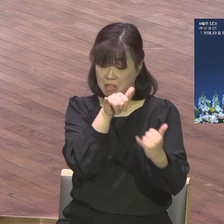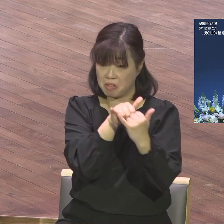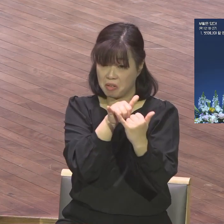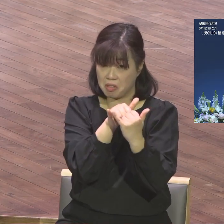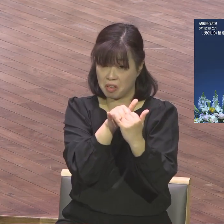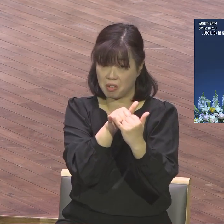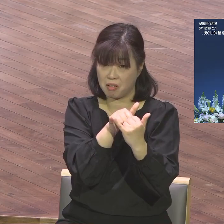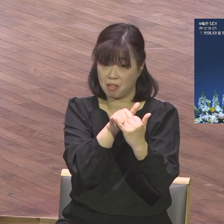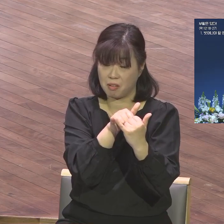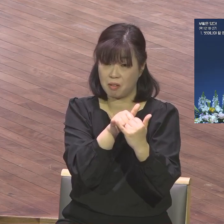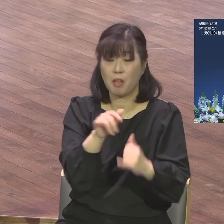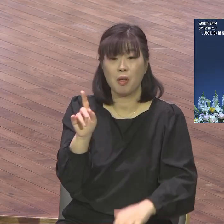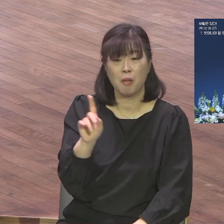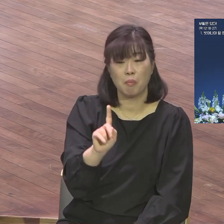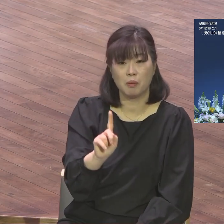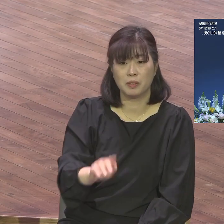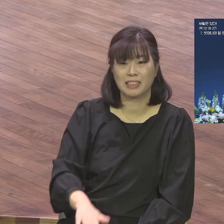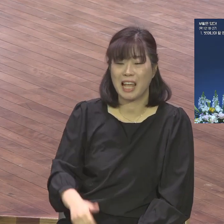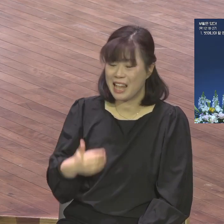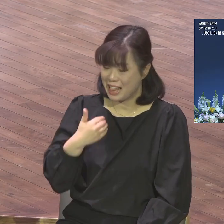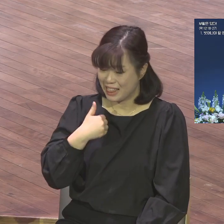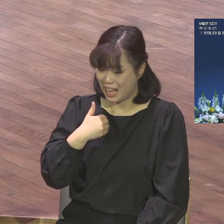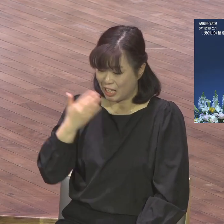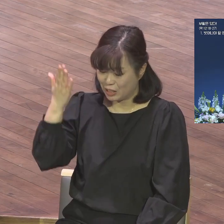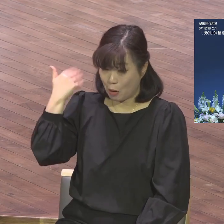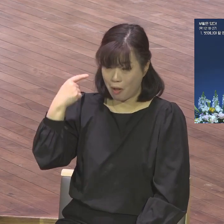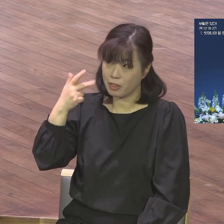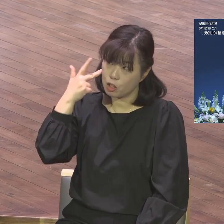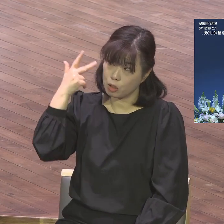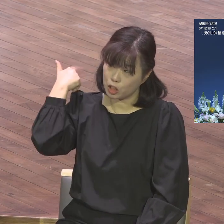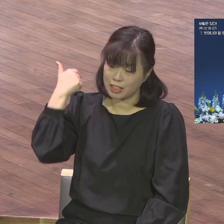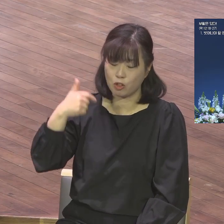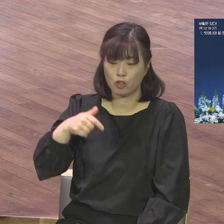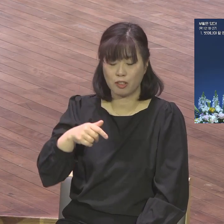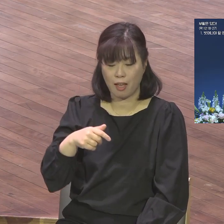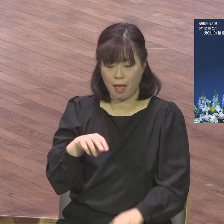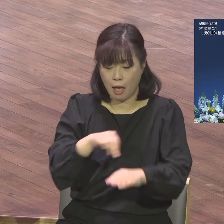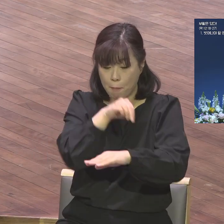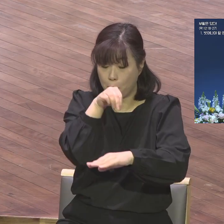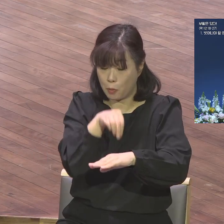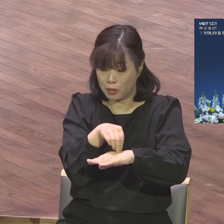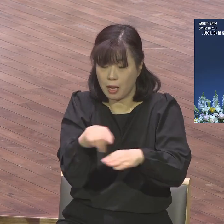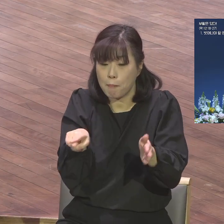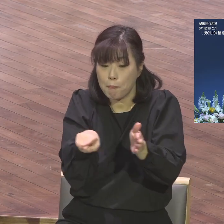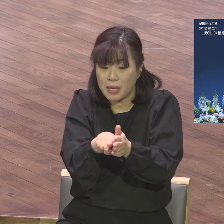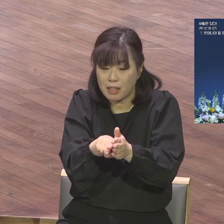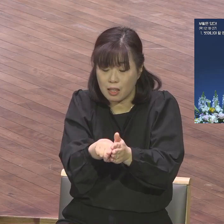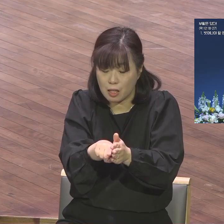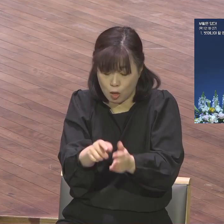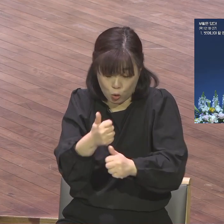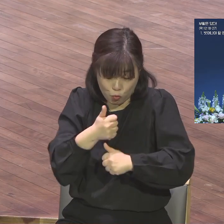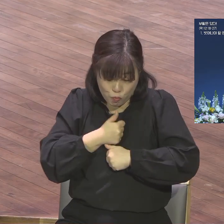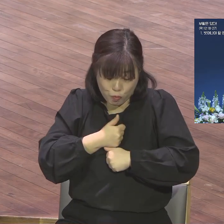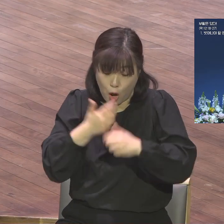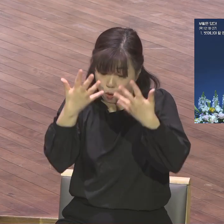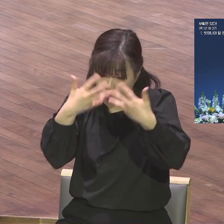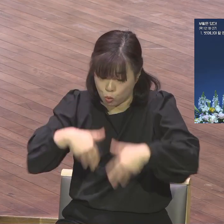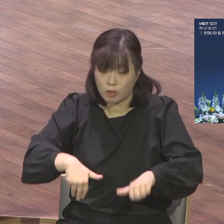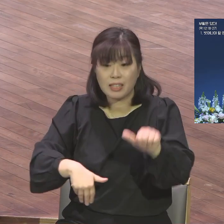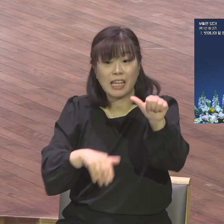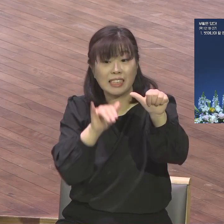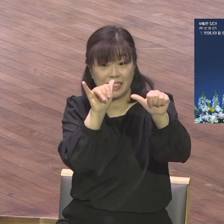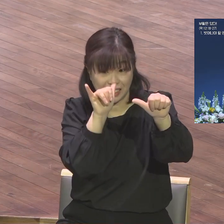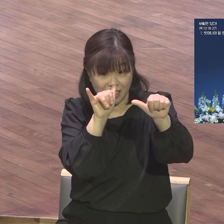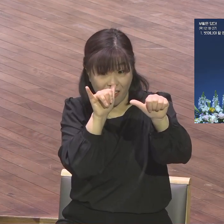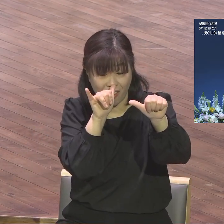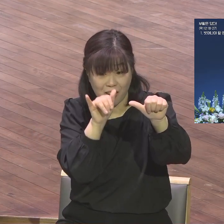지난주에 무슬림이 지켜야 될 다섯 가지 기둥에 대해서 말씀드렸잖아요. 거기에 대해서 비공식적으로 가지고 있는 여섯 번째